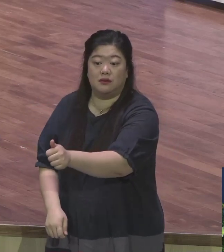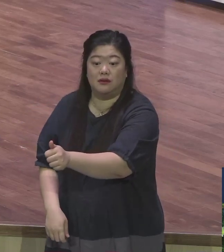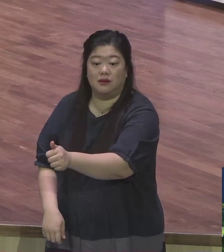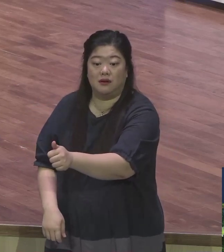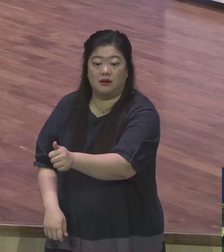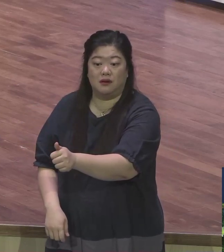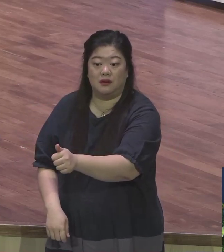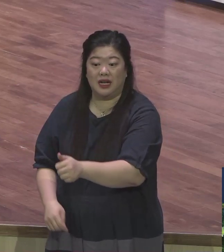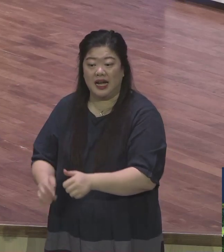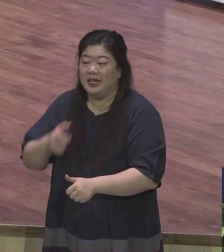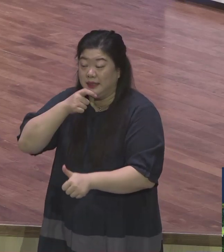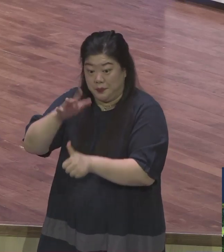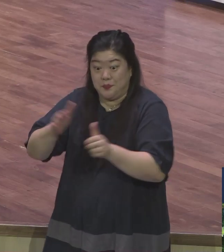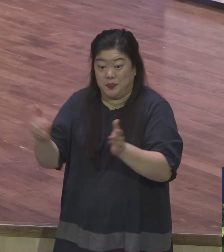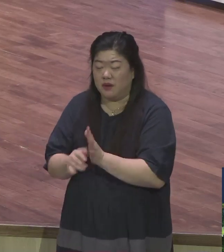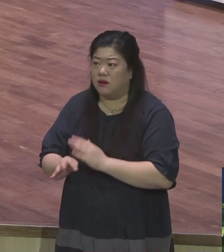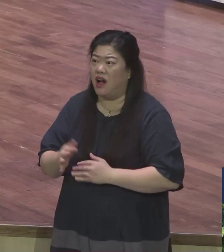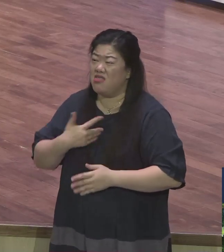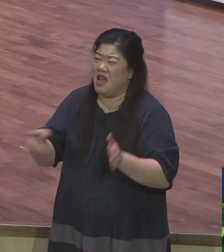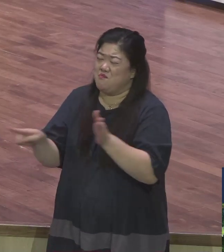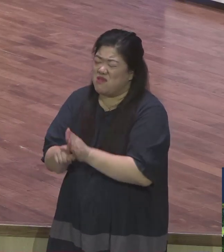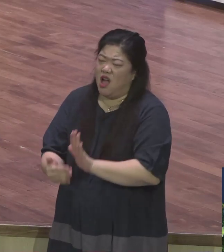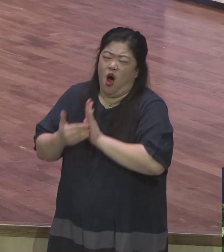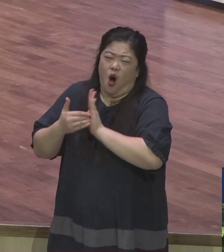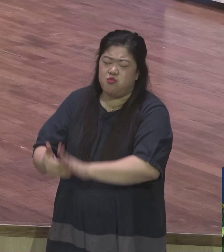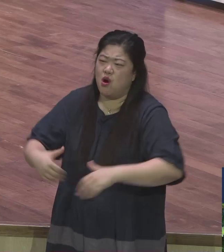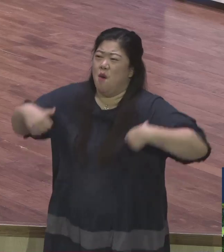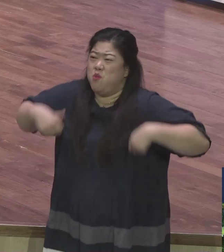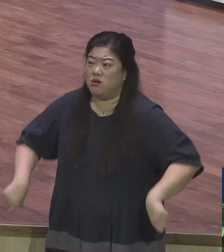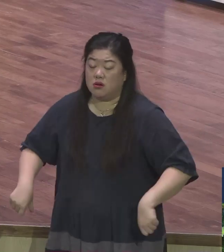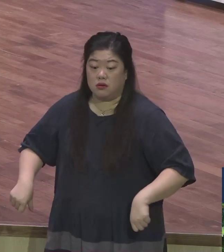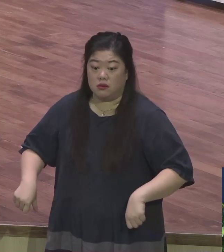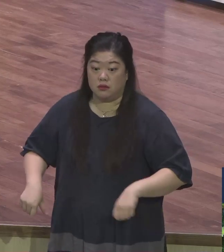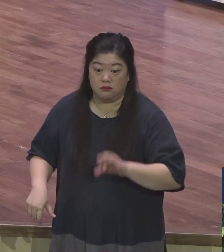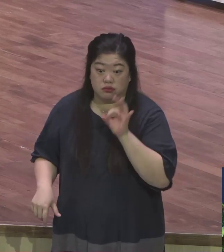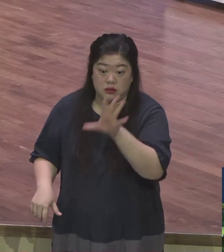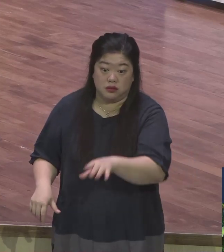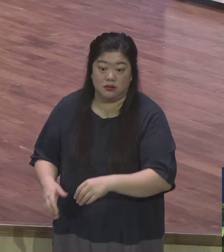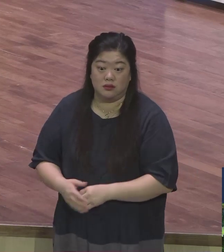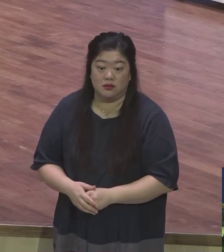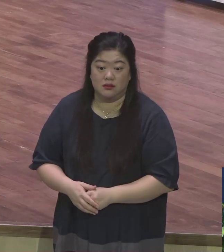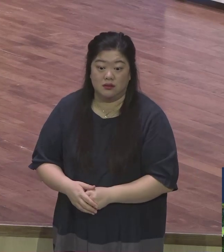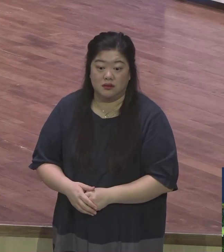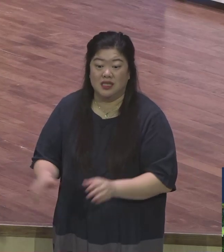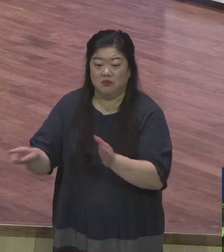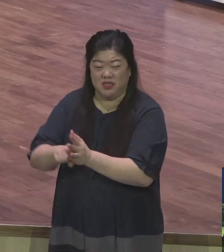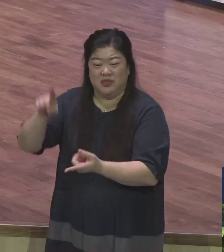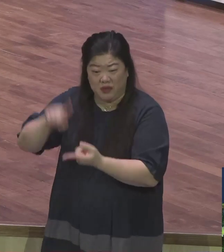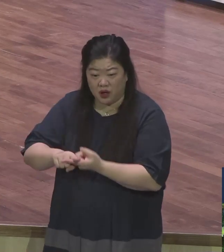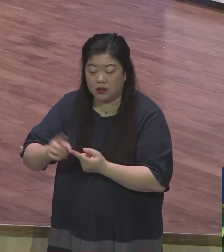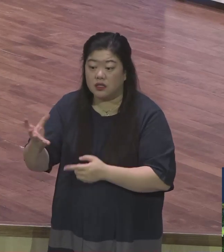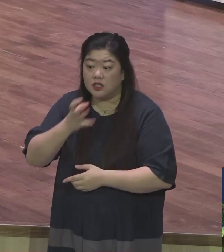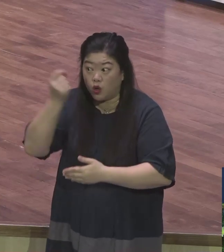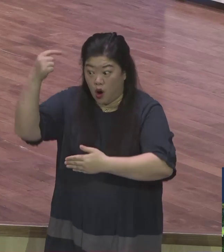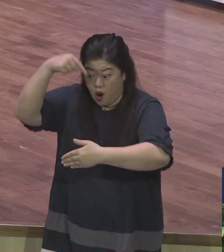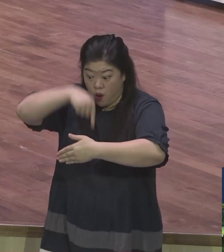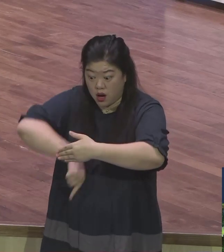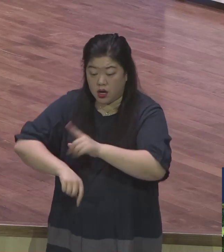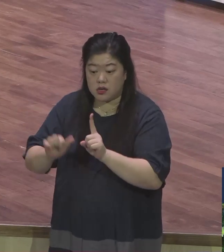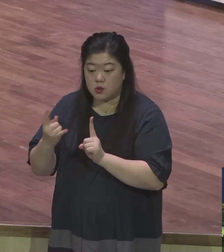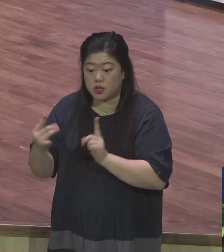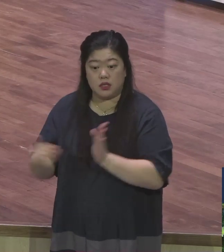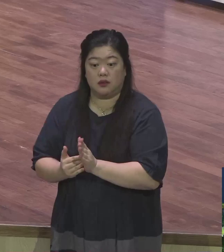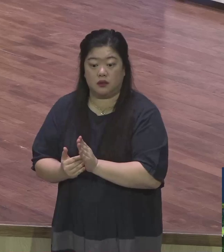나 안 믿겠다가 되는 게 아니에요. 한 번 구원은 영원구원이에요. 오신 성령 떠나지 않습니다. 그래서